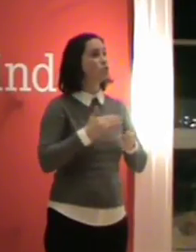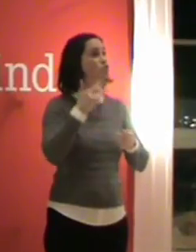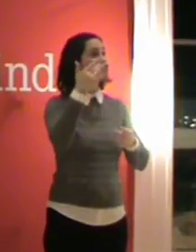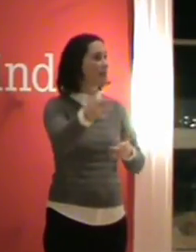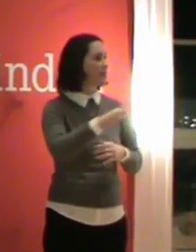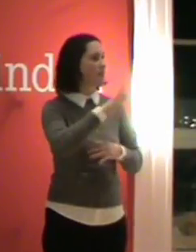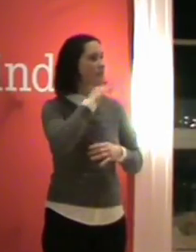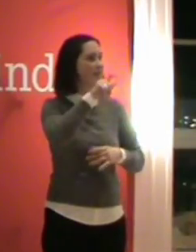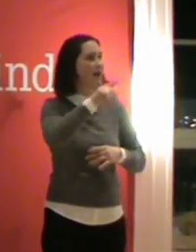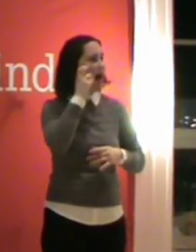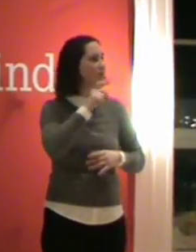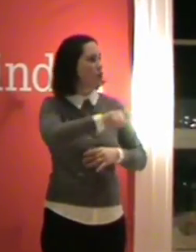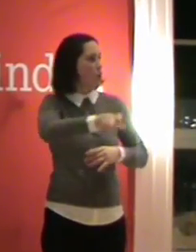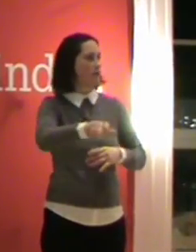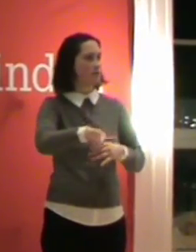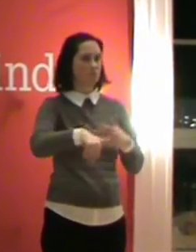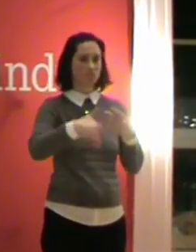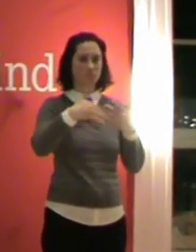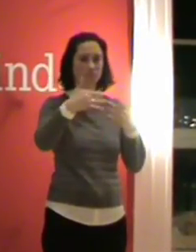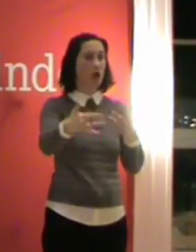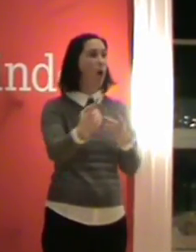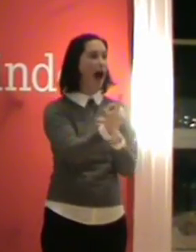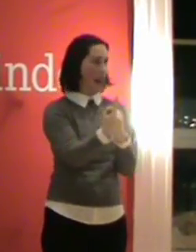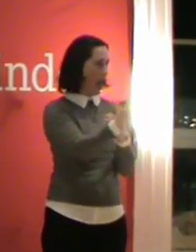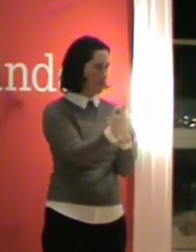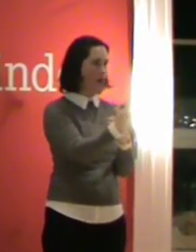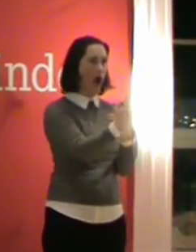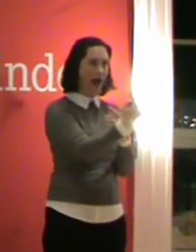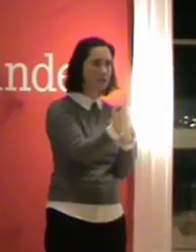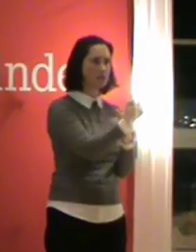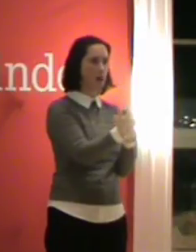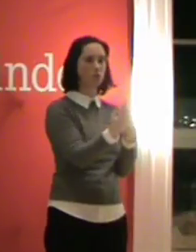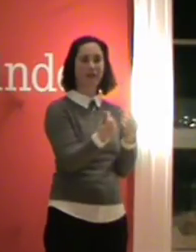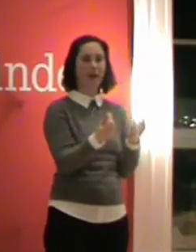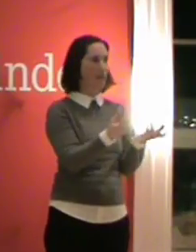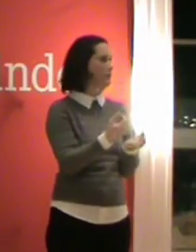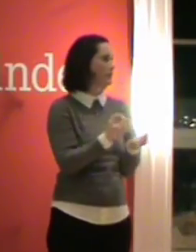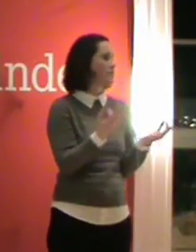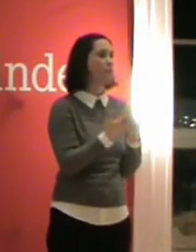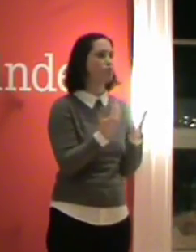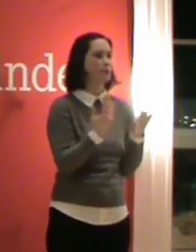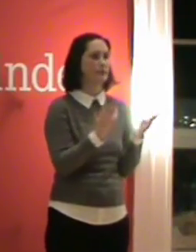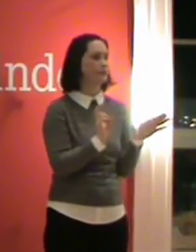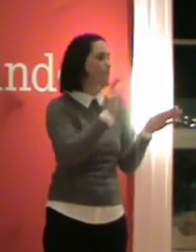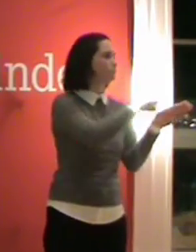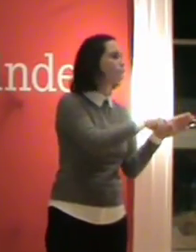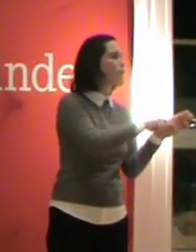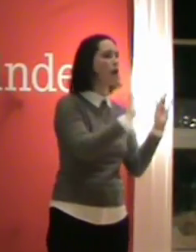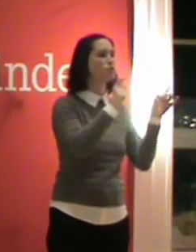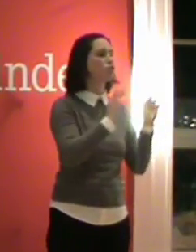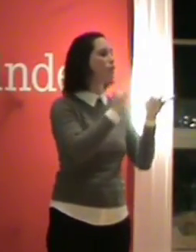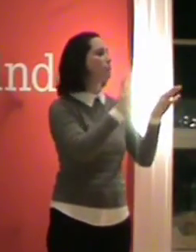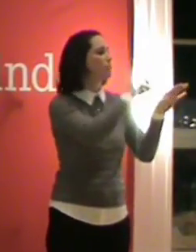alte Menschen am Ende nicht nur vereinsamen, dadurch, dass sie nicht das Geld haben, um teilzuhaben am gesellschaftlichen